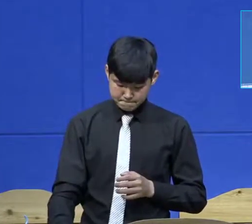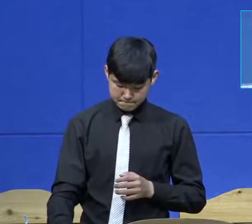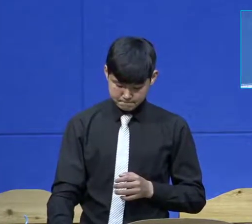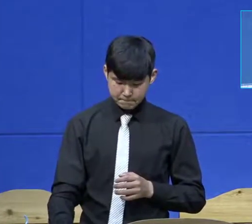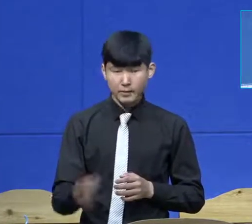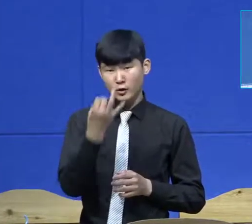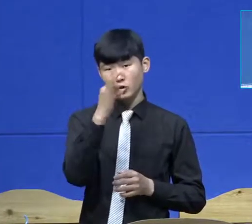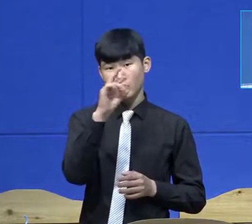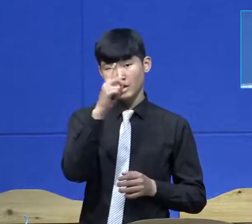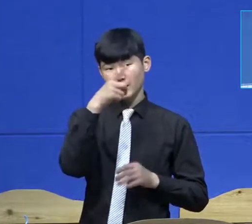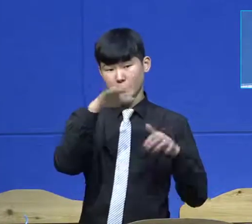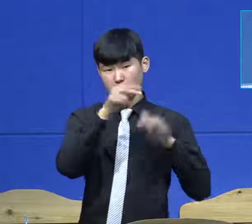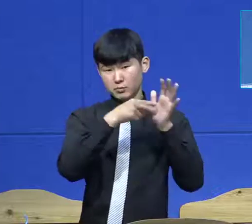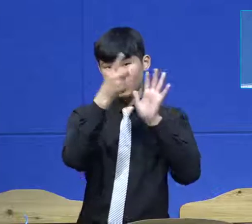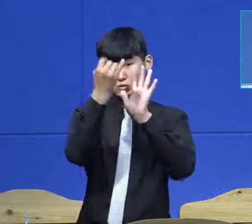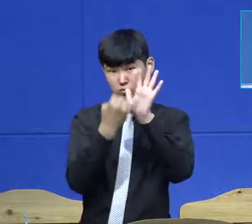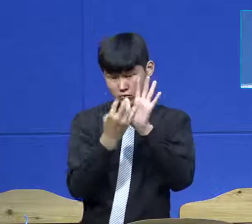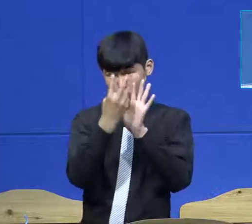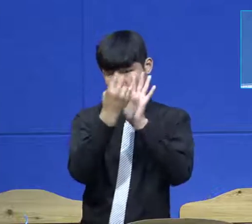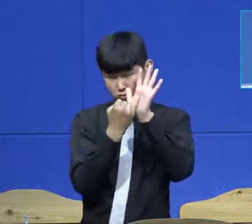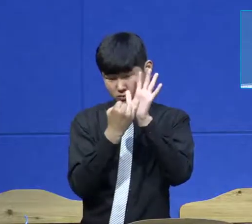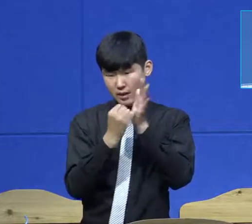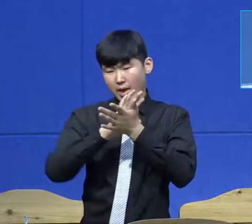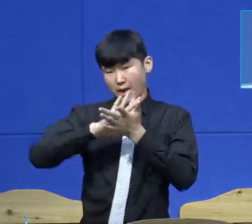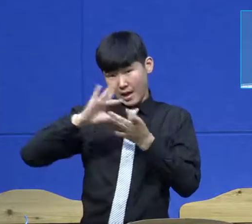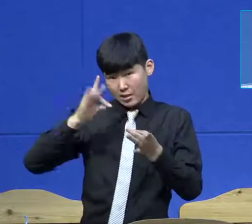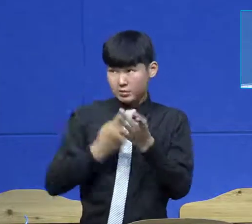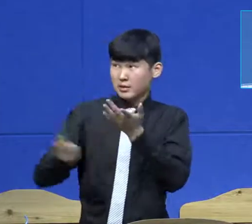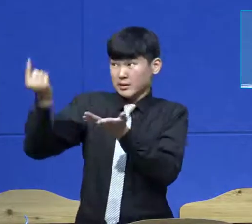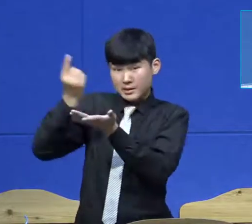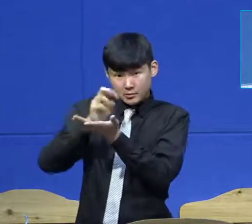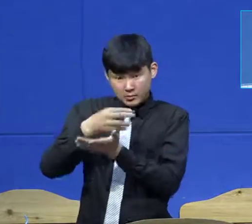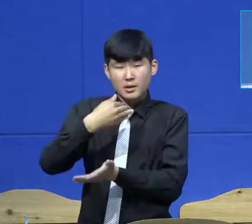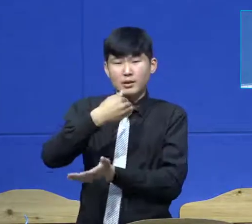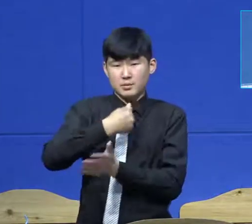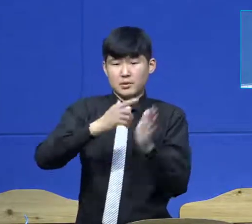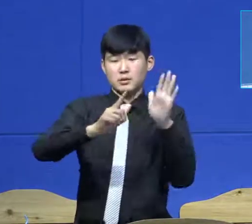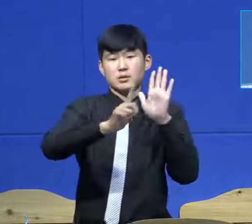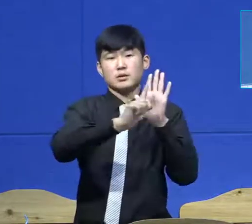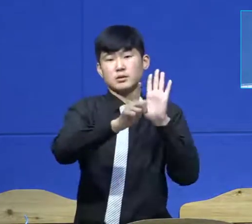Йохан 15:26 дээр ариун сүнс ирвэл намайг гэрчлэнэ.